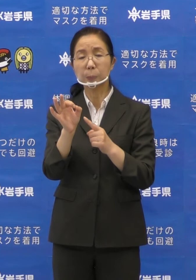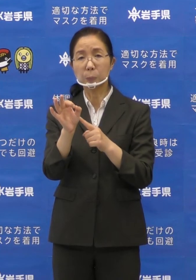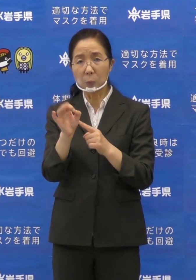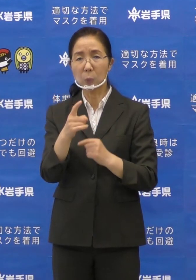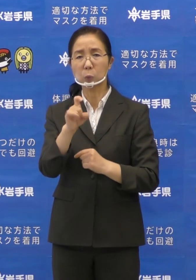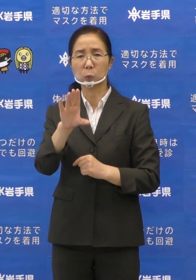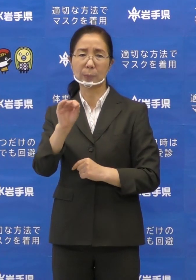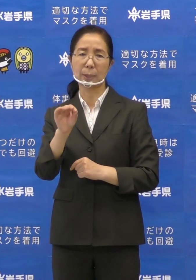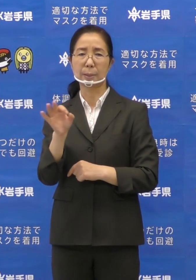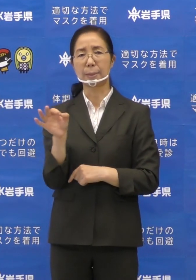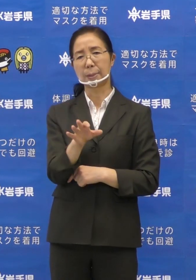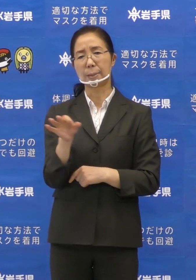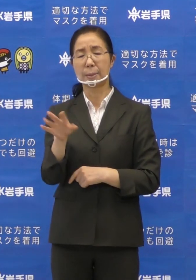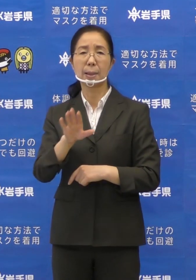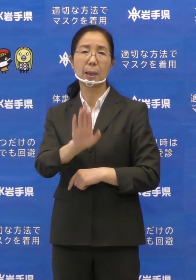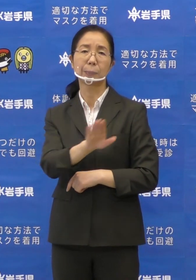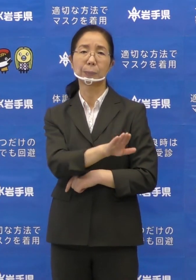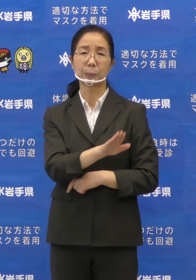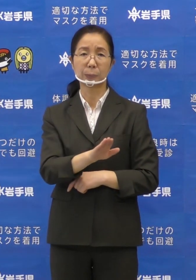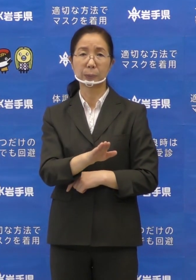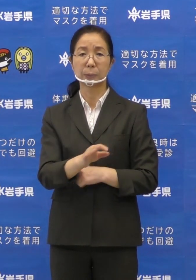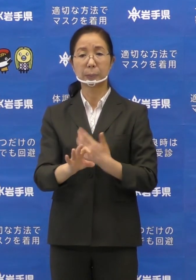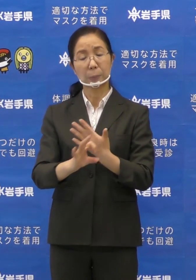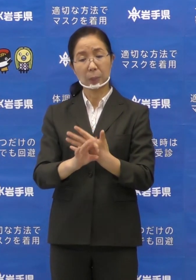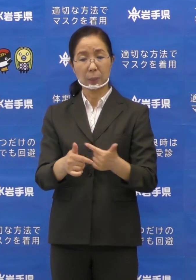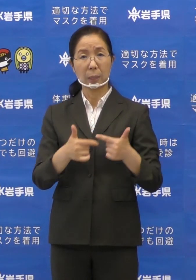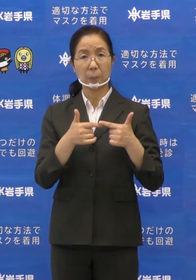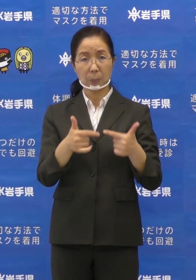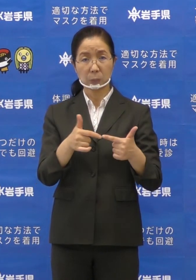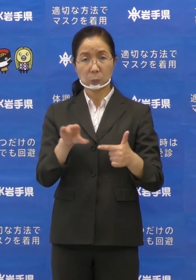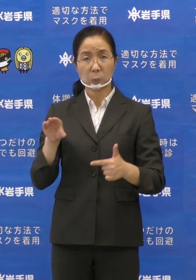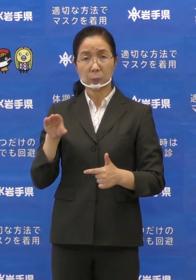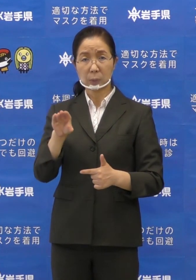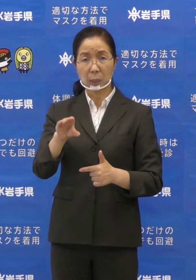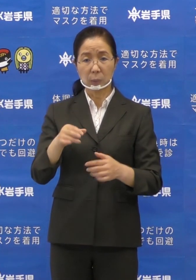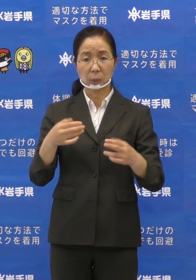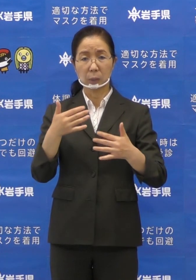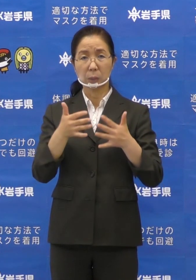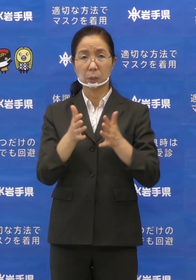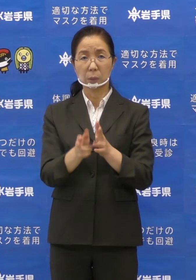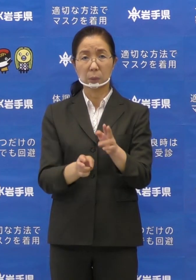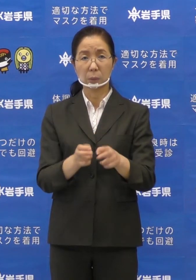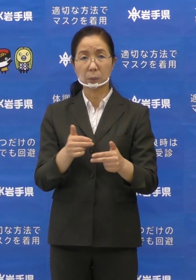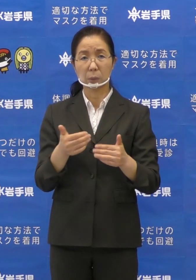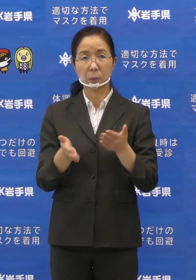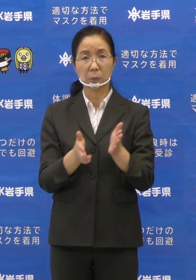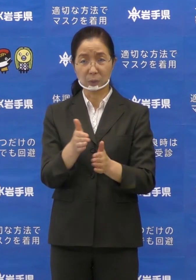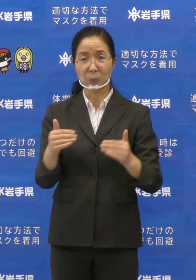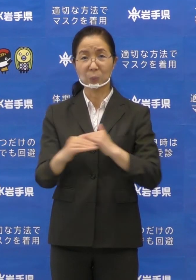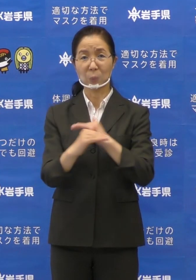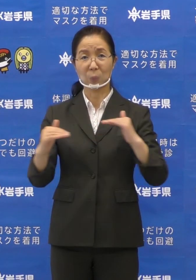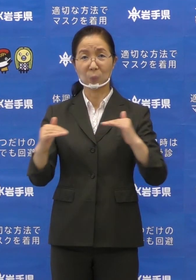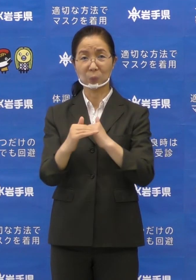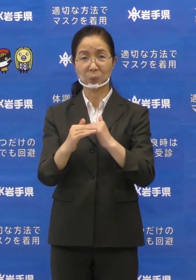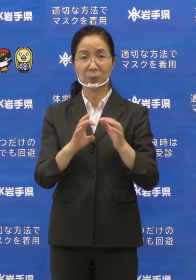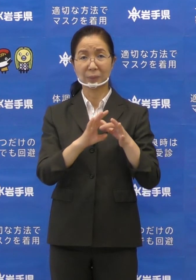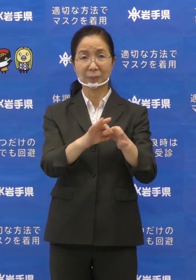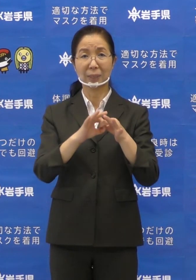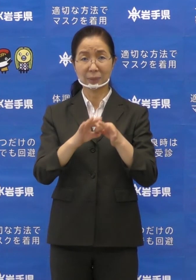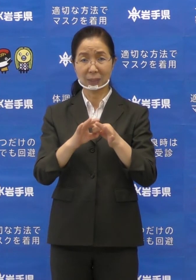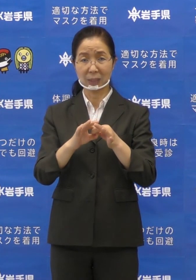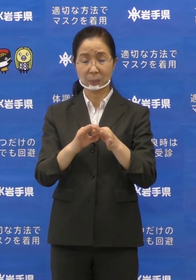し、それからバスやタクシー交通関係はまた交通関係独自の支援をこ